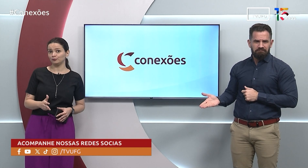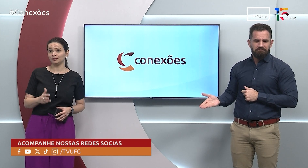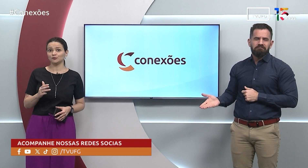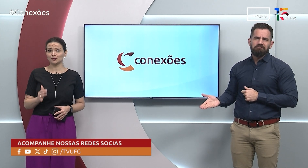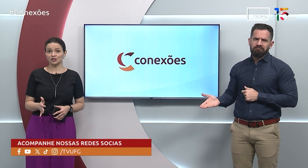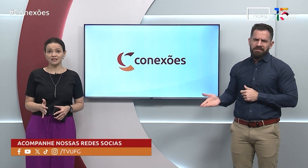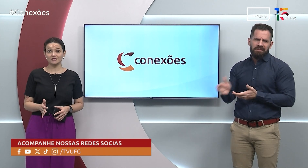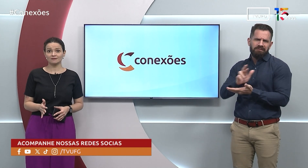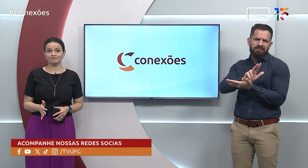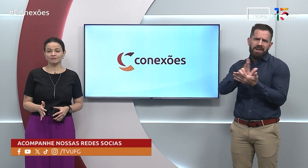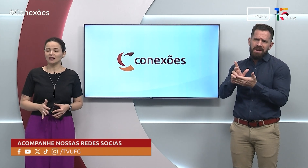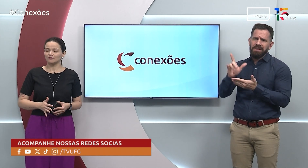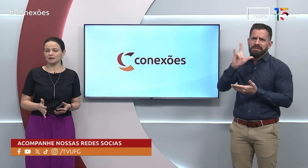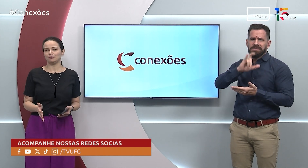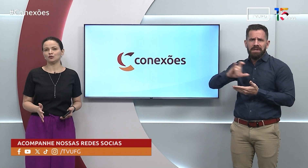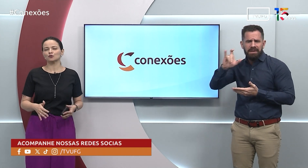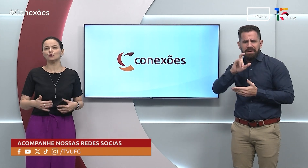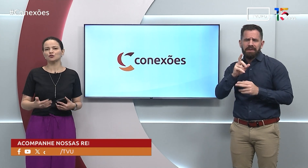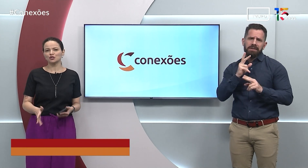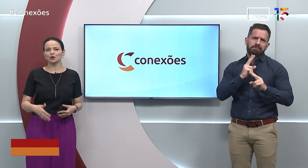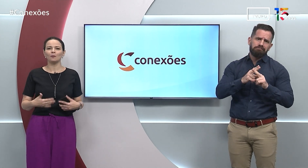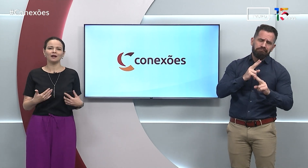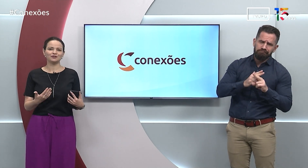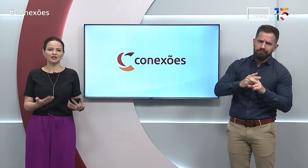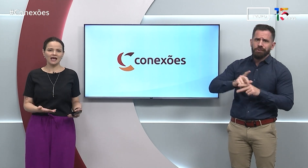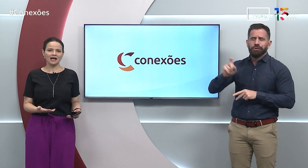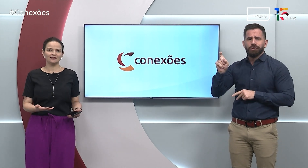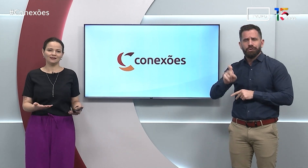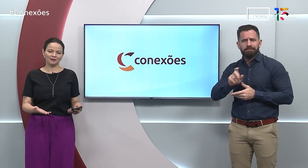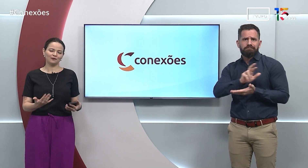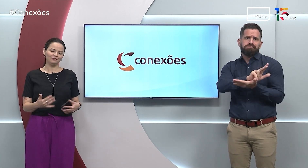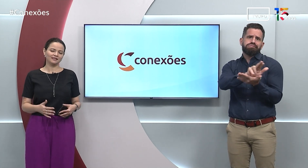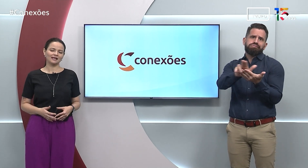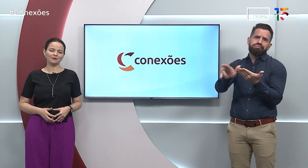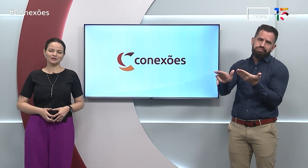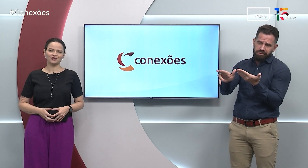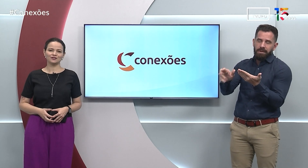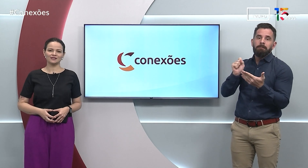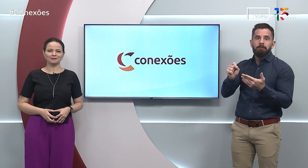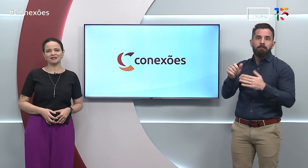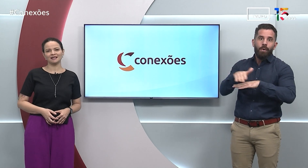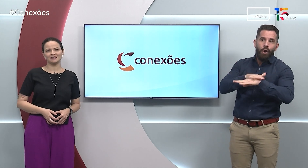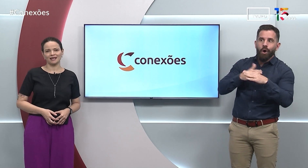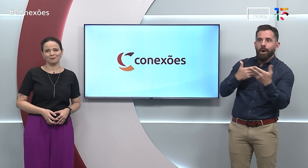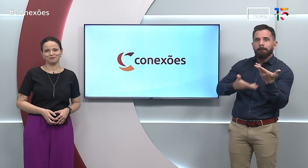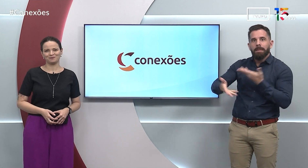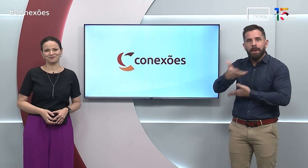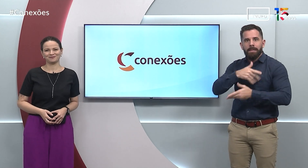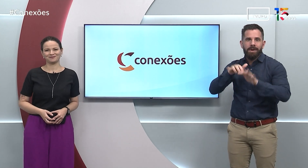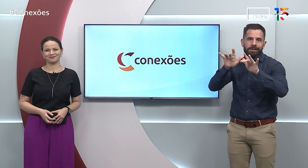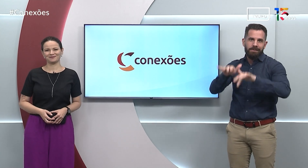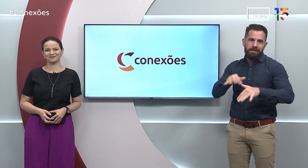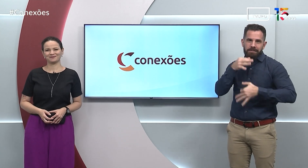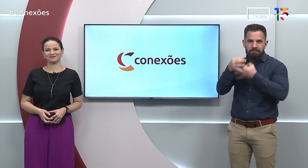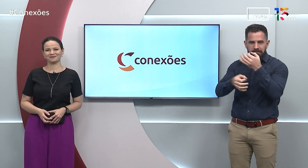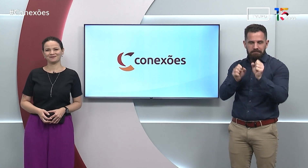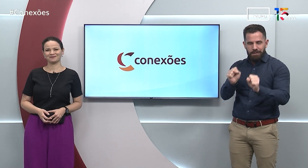no YouTube, no X. Você pode curtir, compartilhar e também conversar com a gente sempre que quiser.